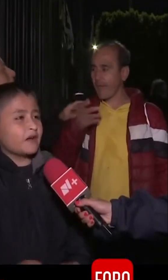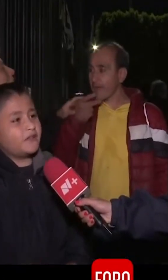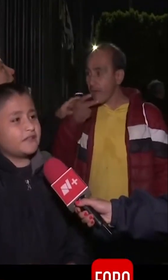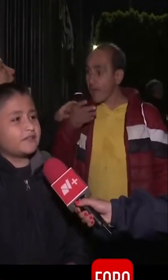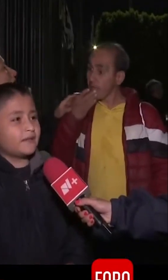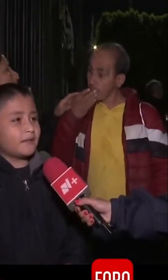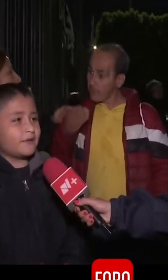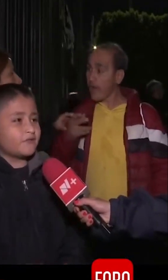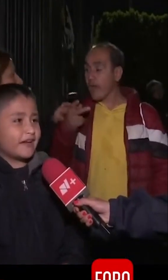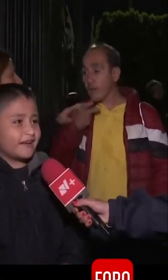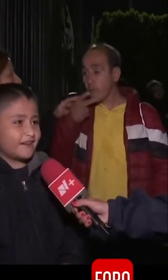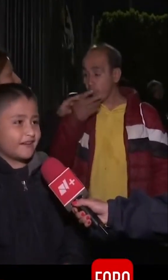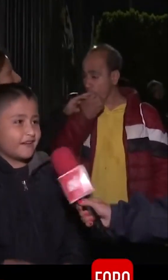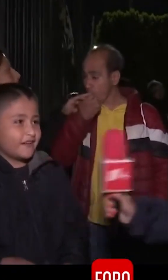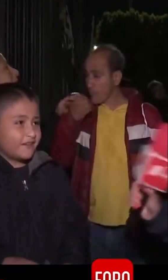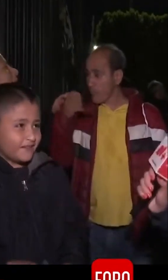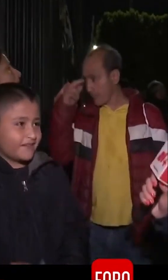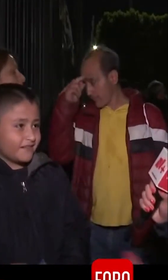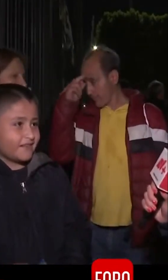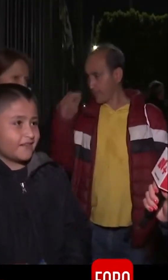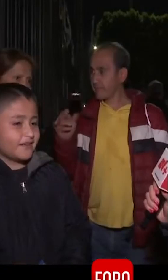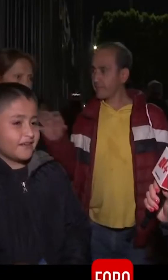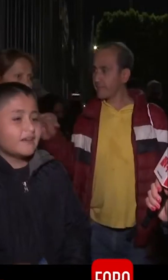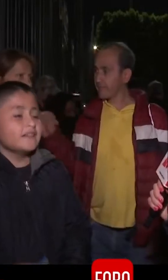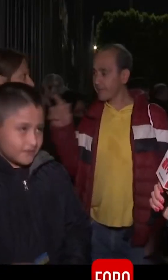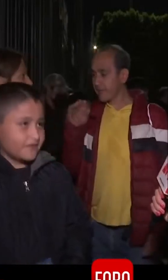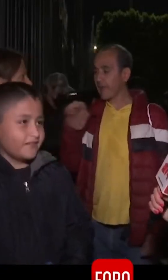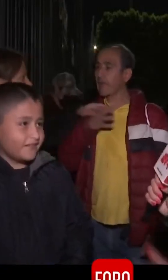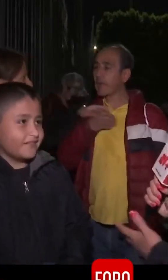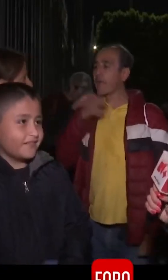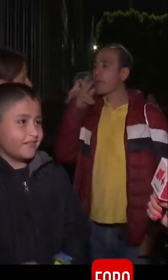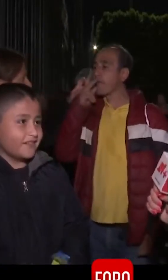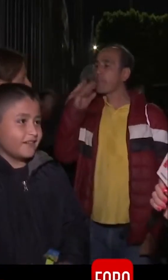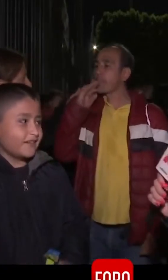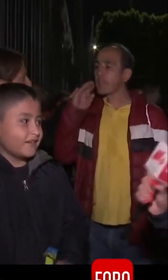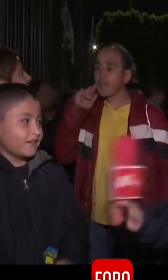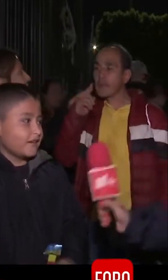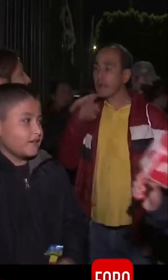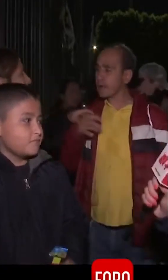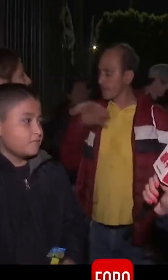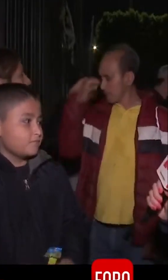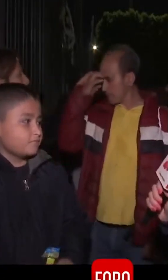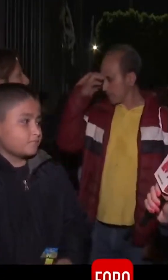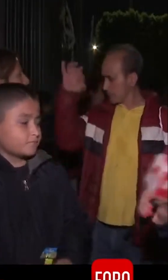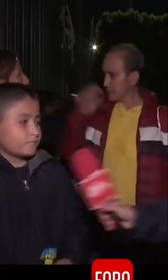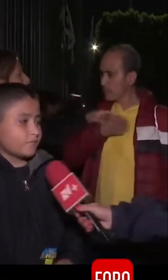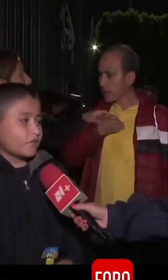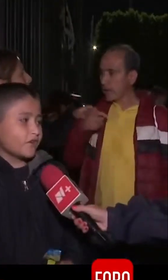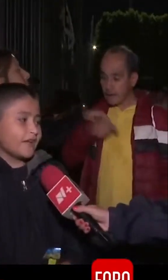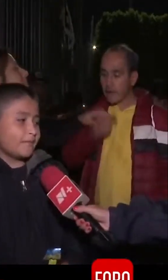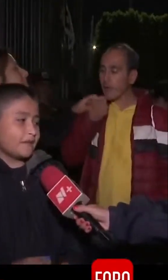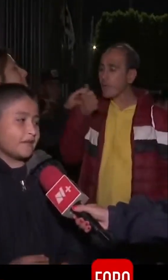papá cuando necesitan de mi ayuda. Muy bien, hoy vienen a ver a la Virgen. ¿Qué vinieron a pedirle Isaac, tú y tus padres?